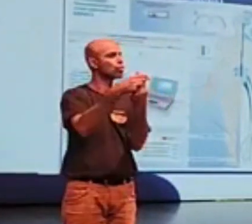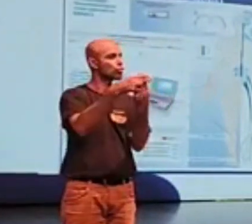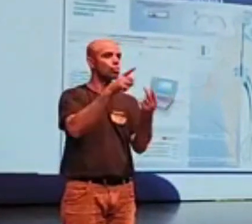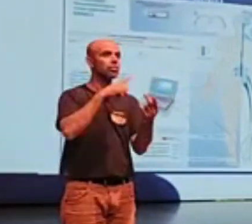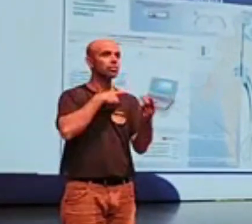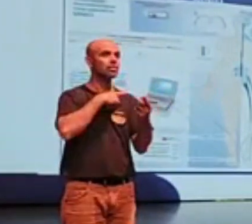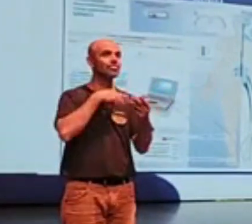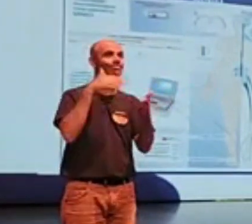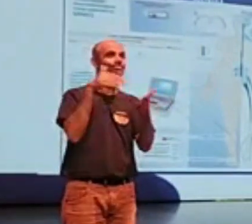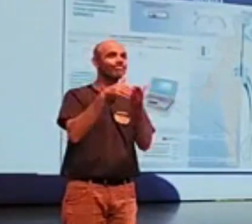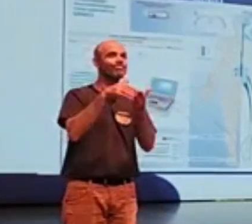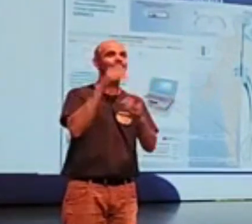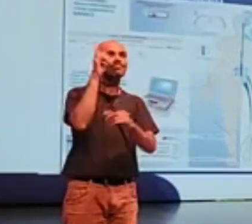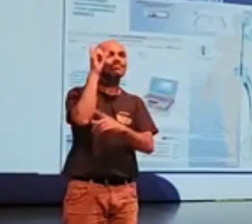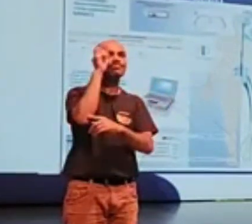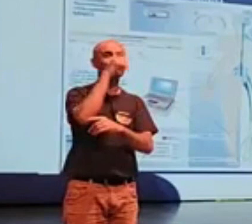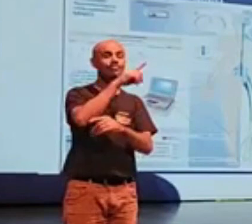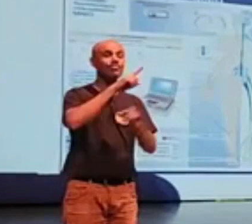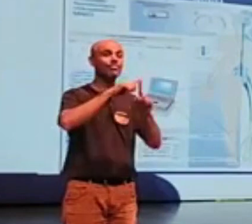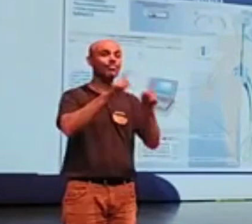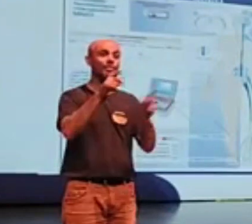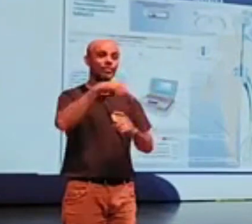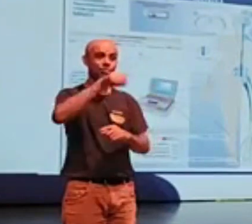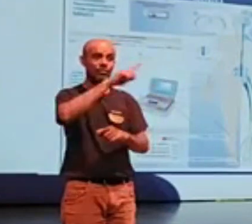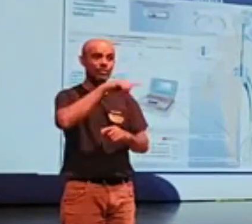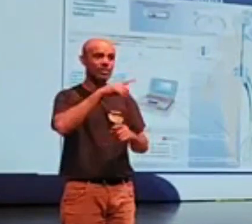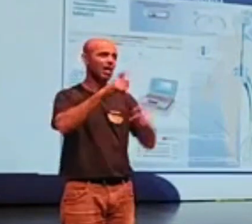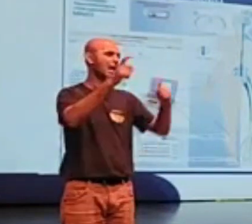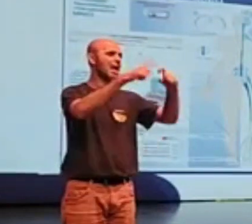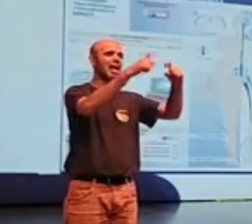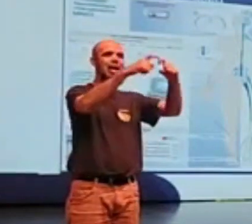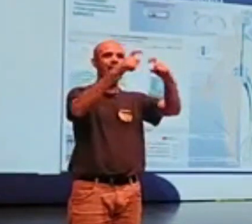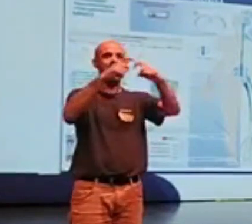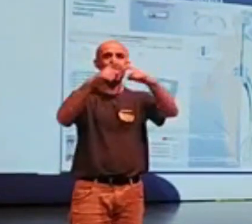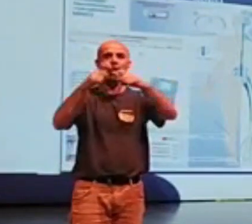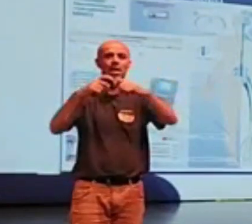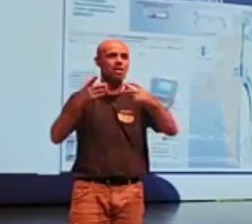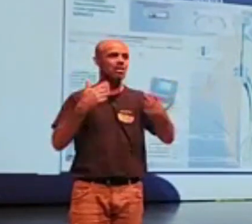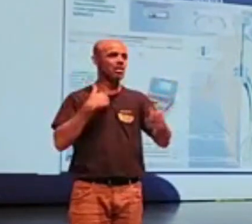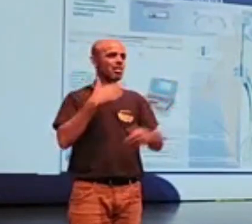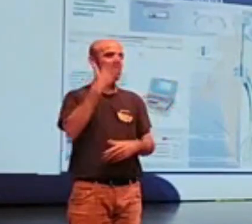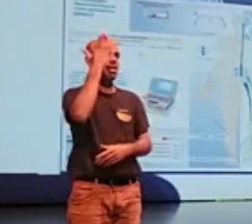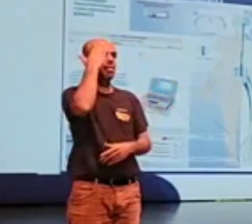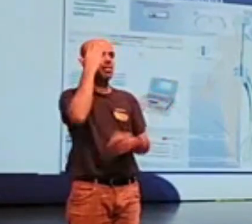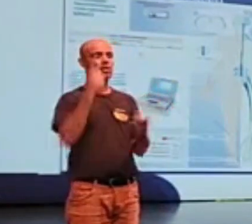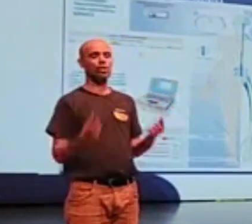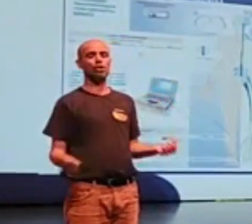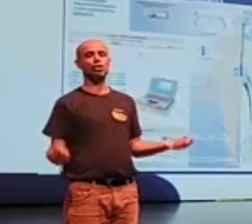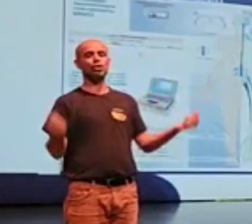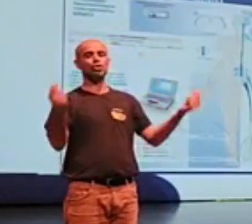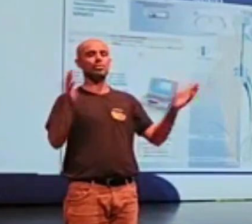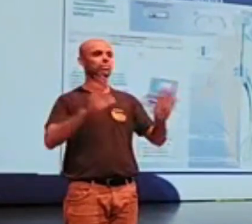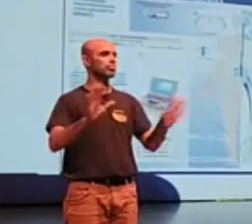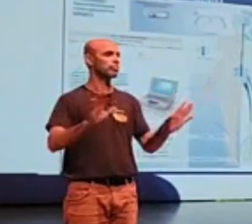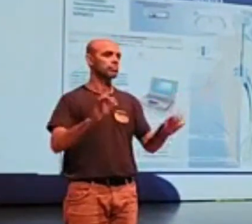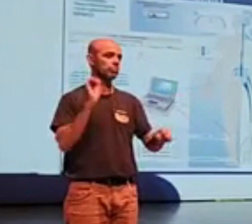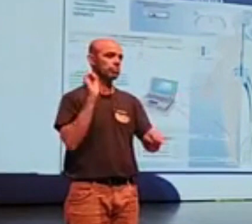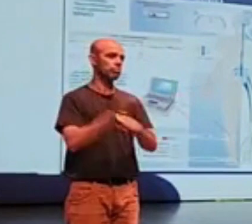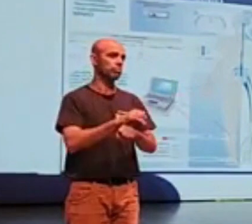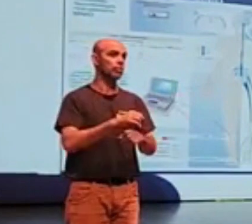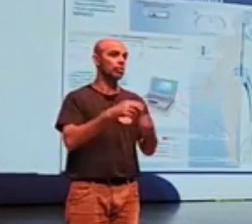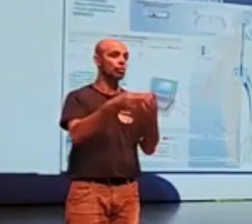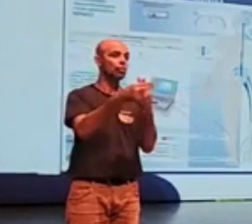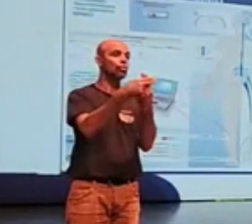dificuldade, mas assim, não sei se vocês sabem, o pessoal vai falar, médico, o médico só quer saber de dinheiro. Para. Inclusive no